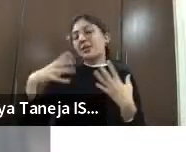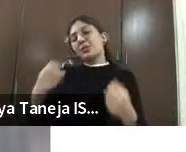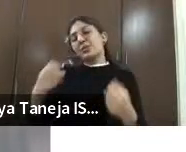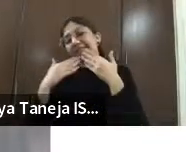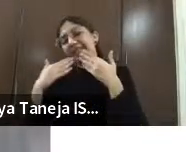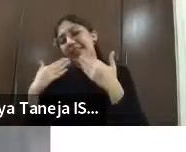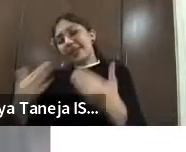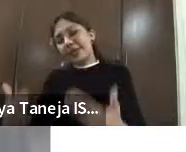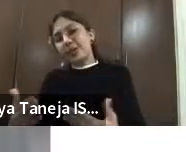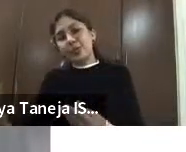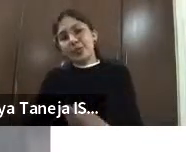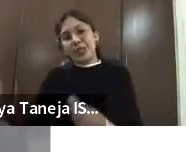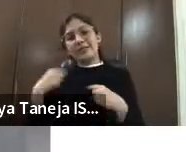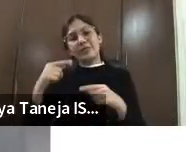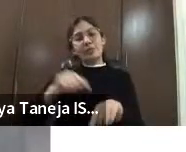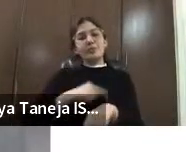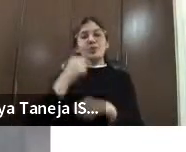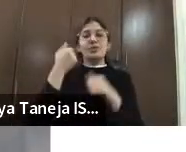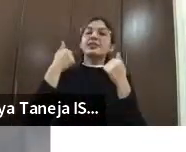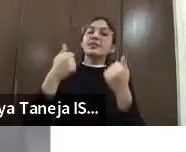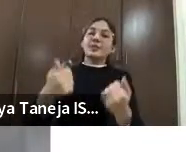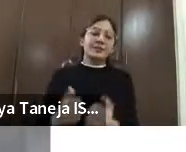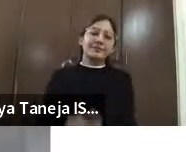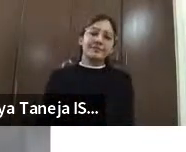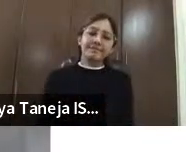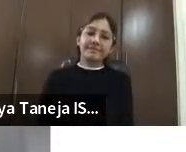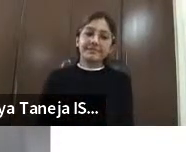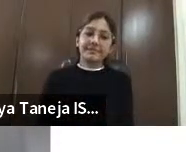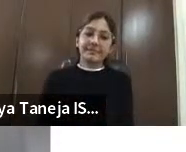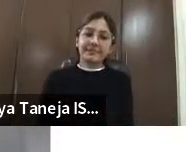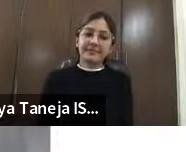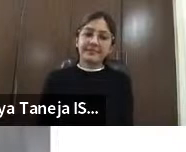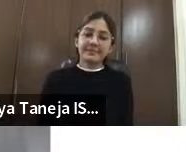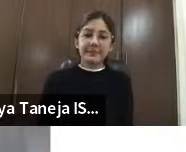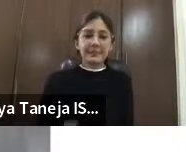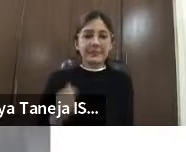जिन्होंने मुझे इस काबिल समझा।